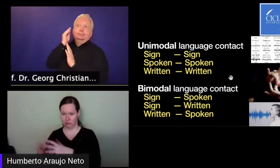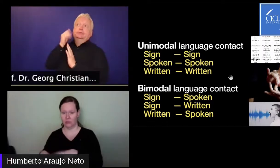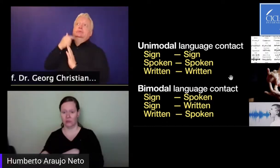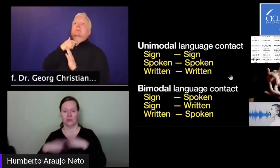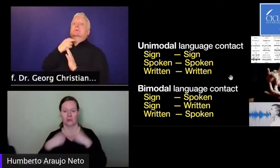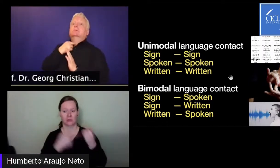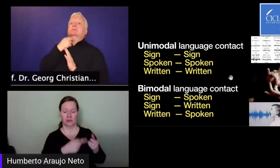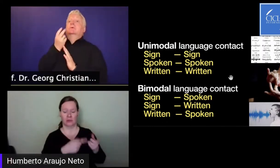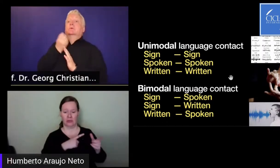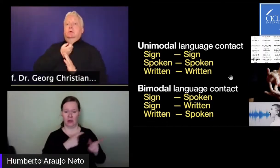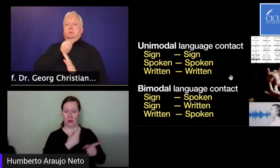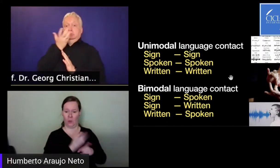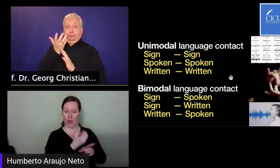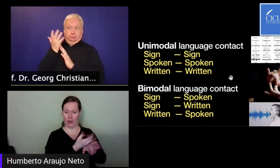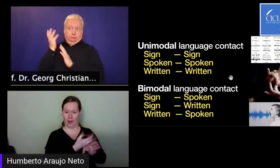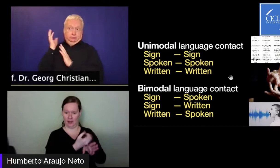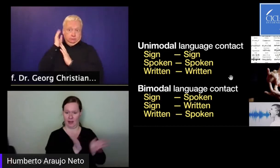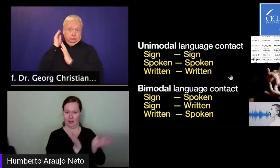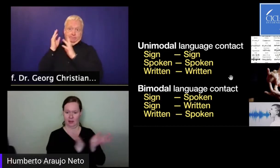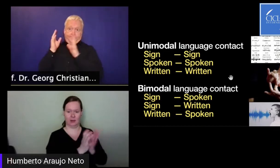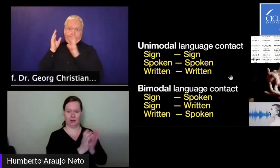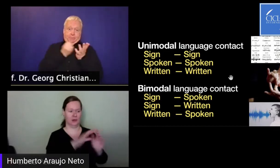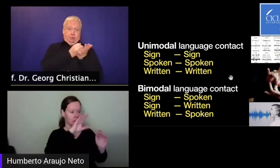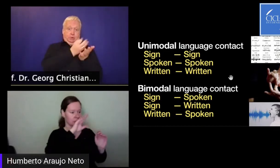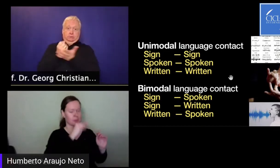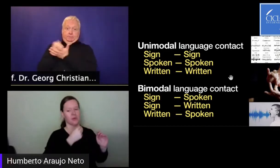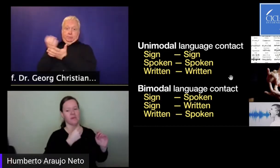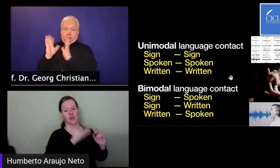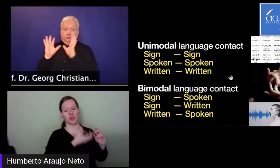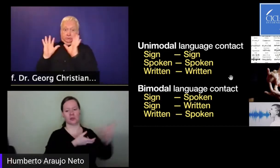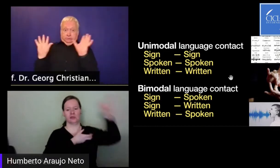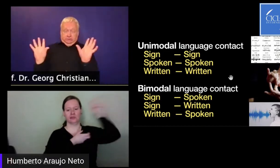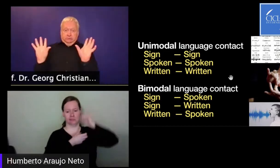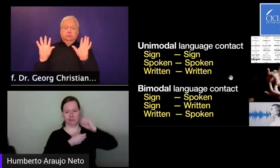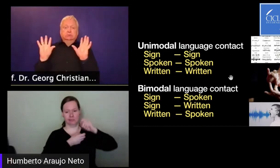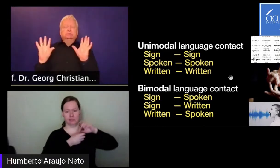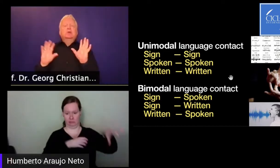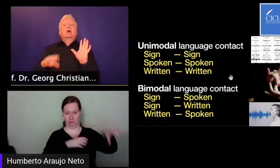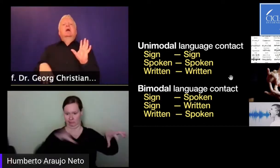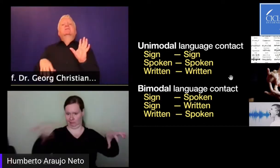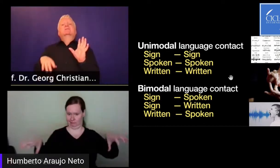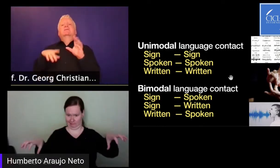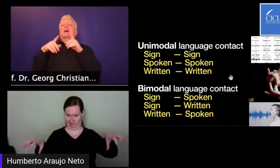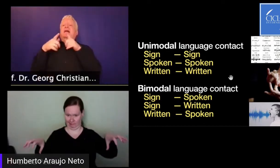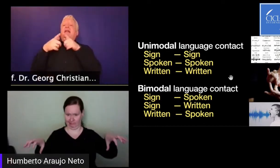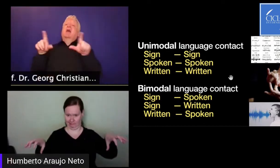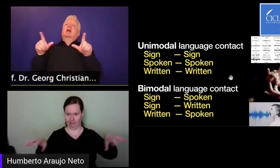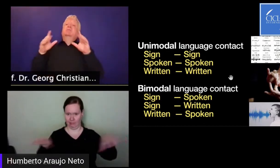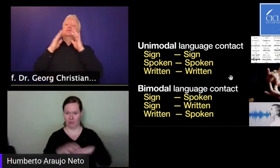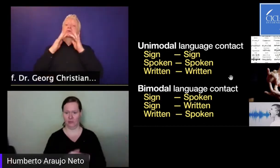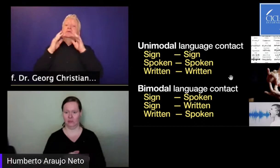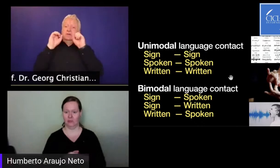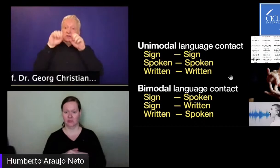que são visoespaciais, ou línguas que são de modalidade oral-auditiva.